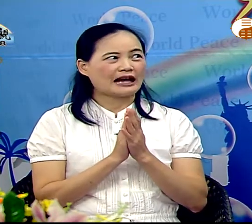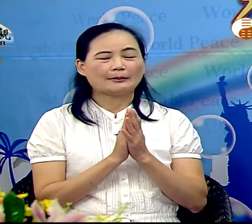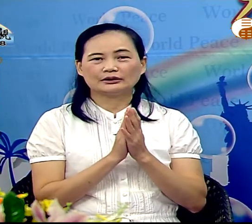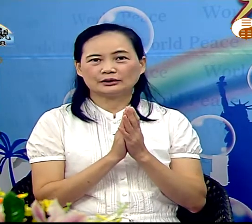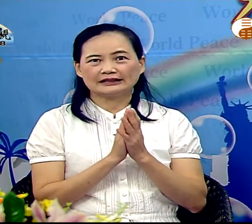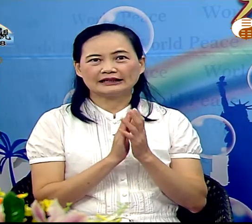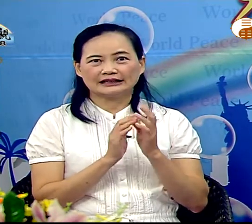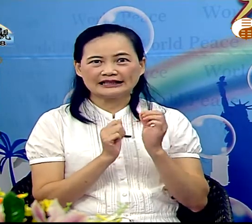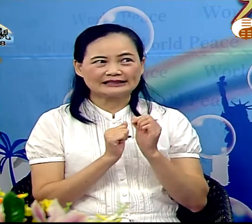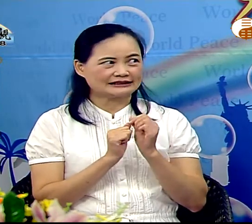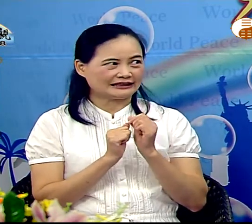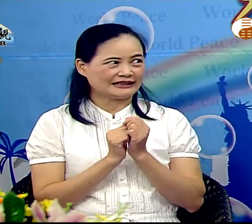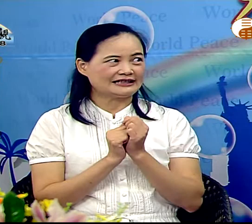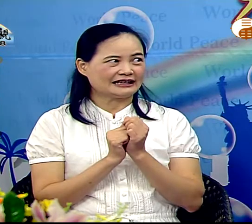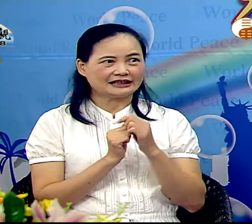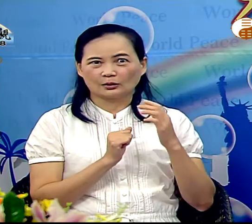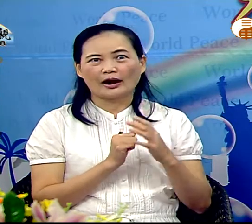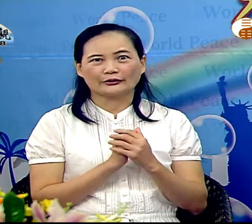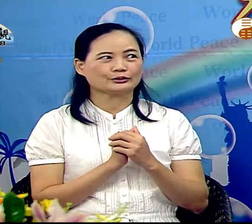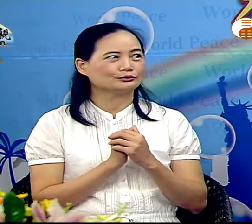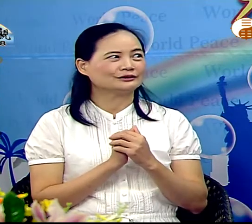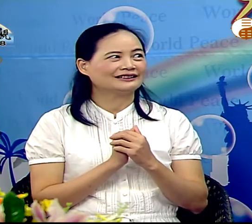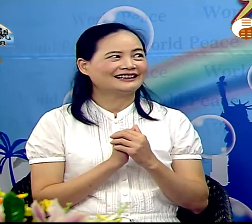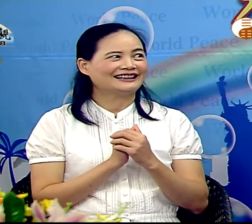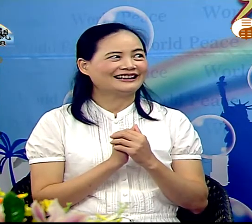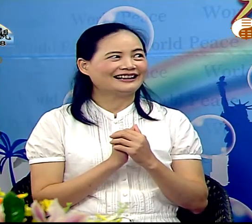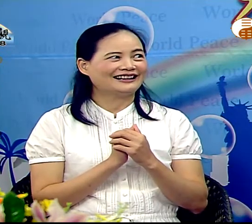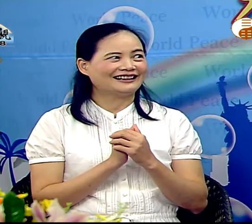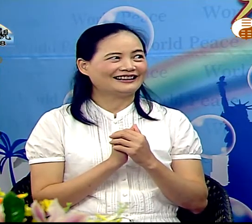们对那个意思的理解更快速。 那你可以再